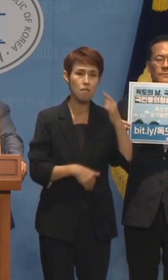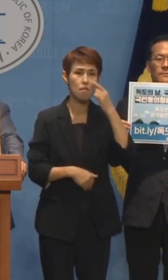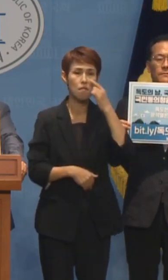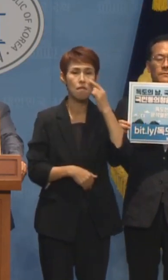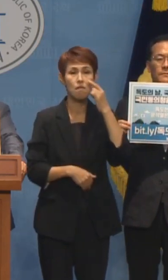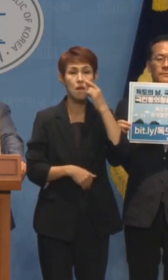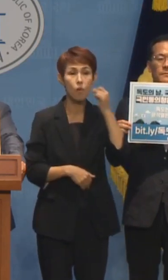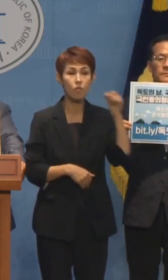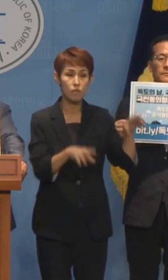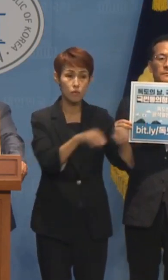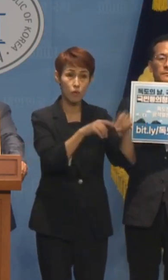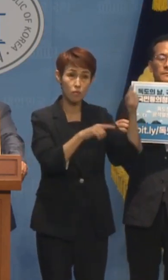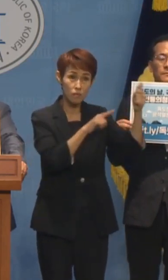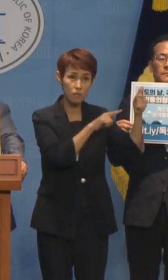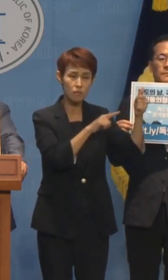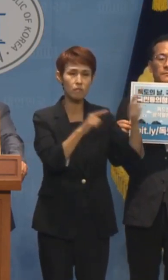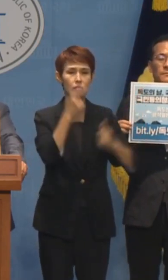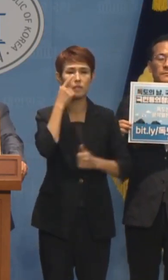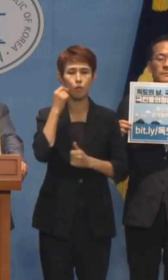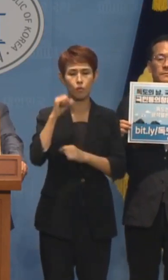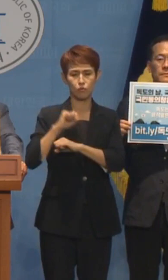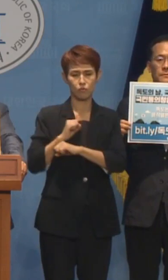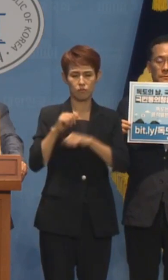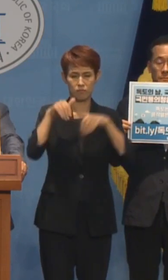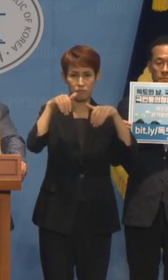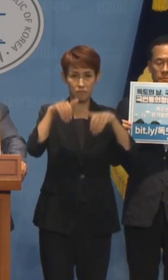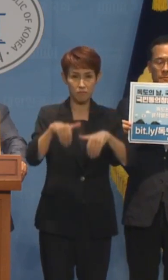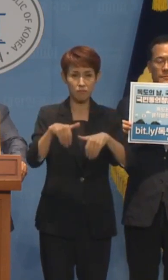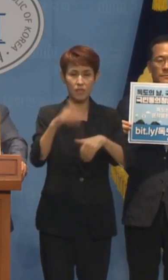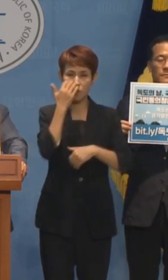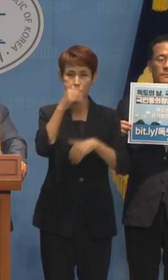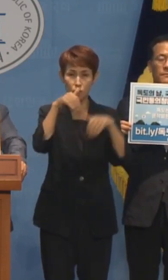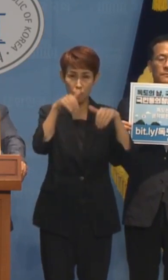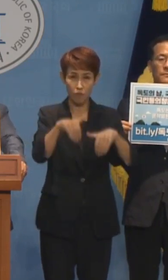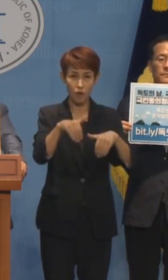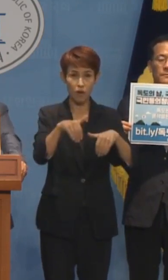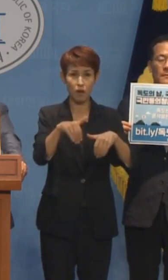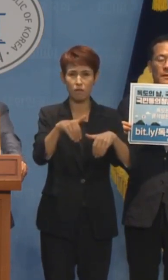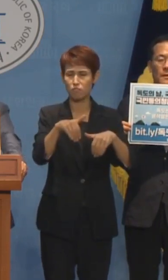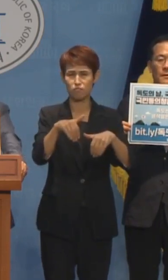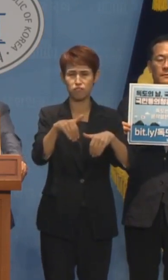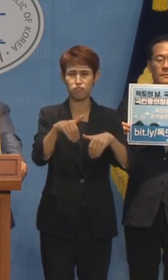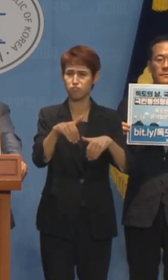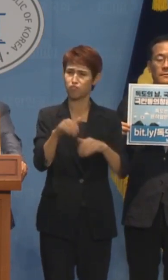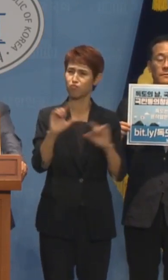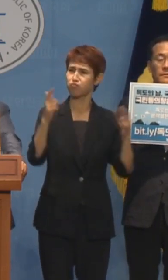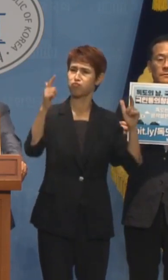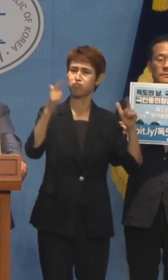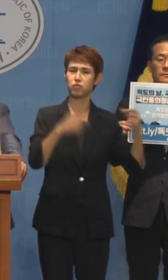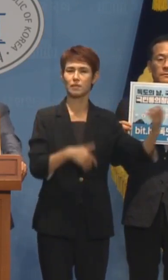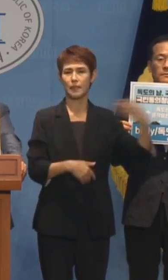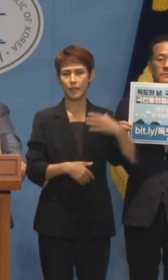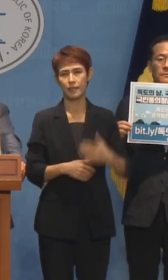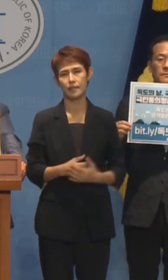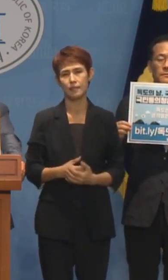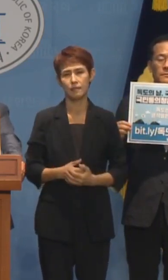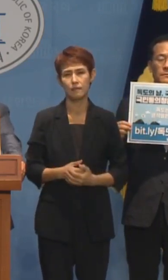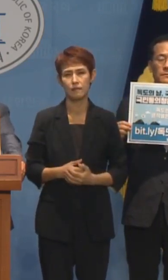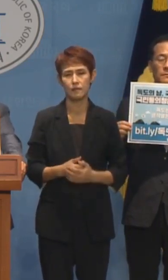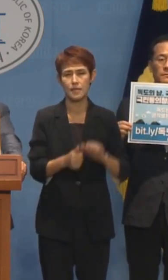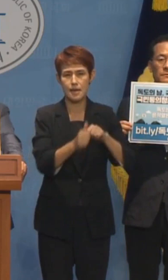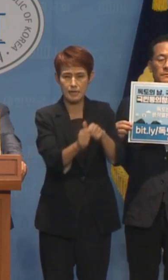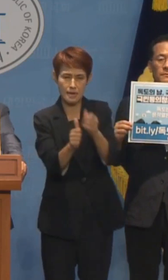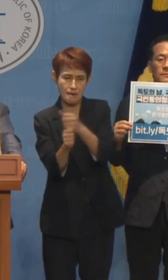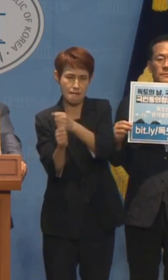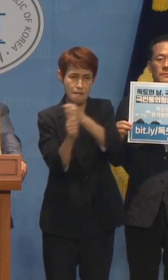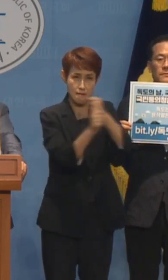시은 이부 역사를 부정하고 강제용 법을 대법의 까지 전면적으로 부정하고